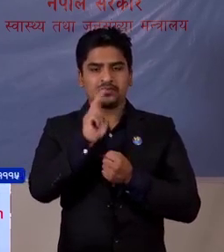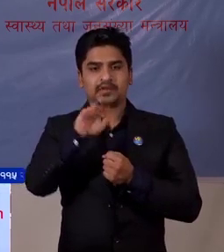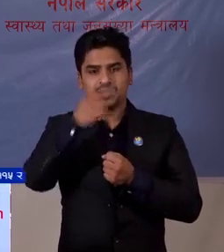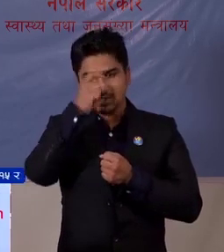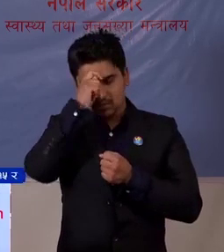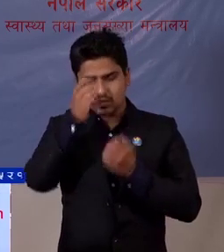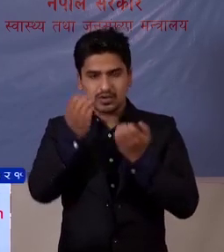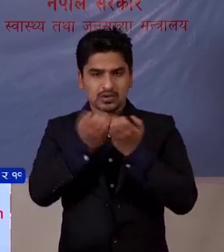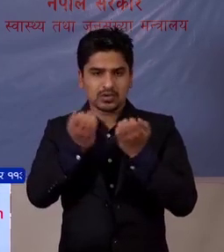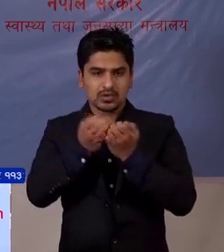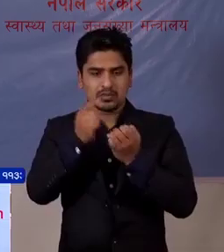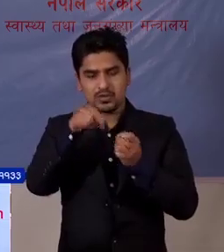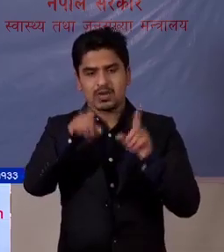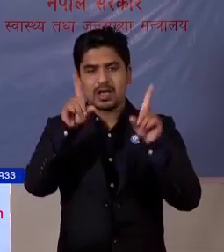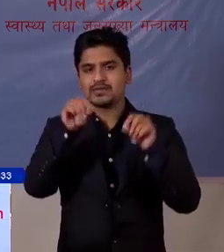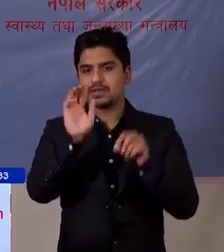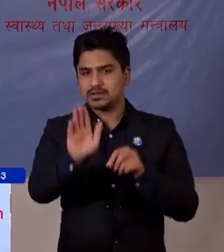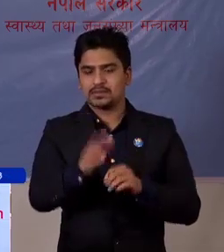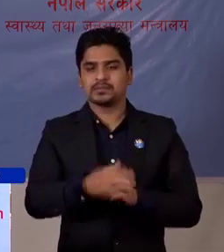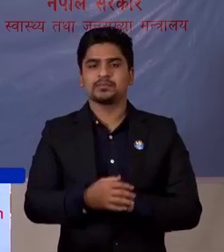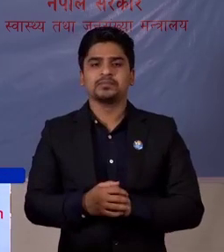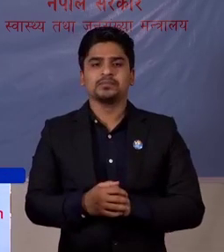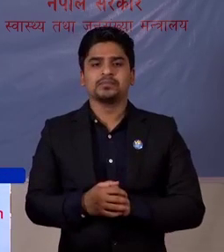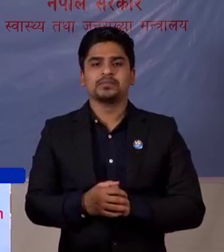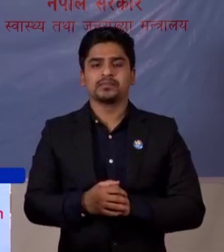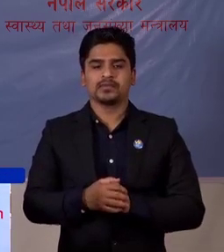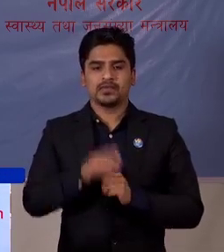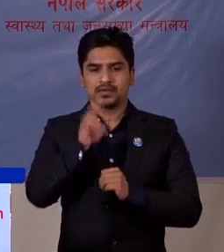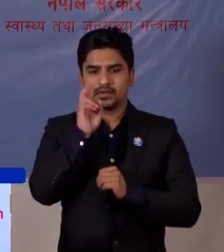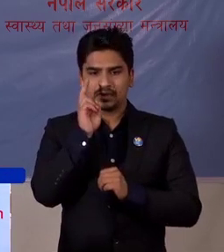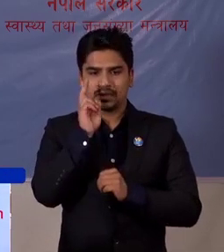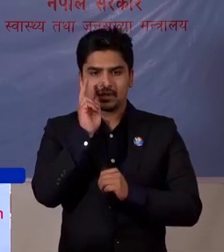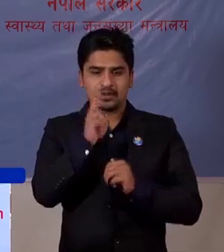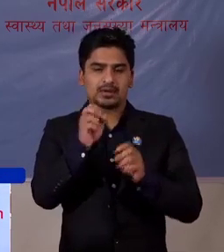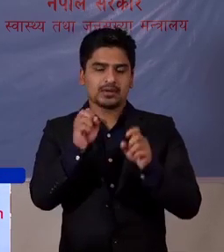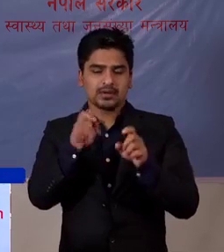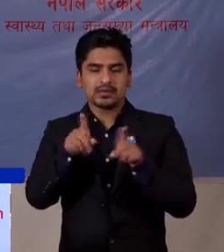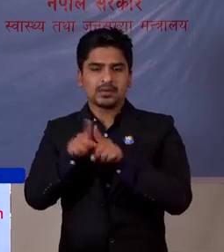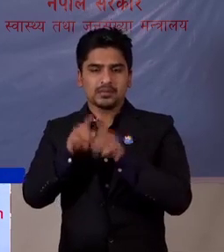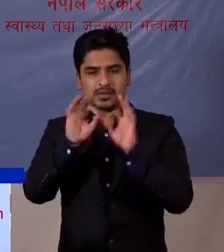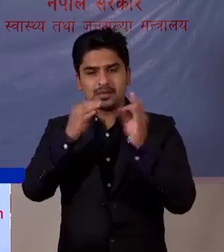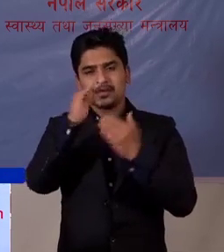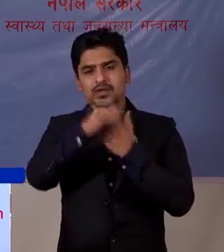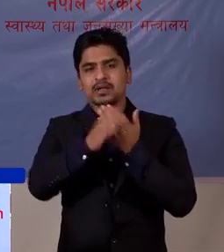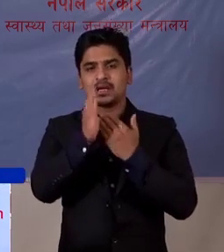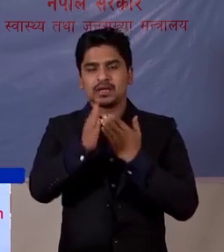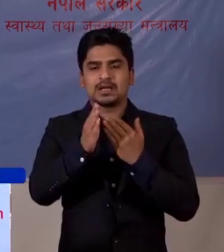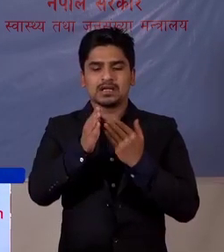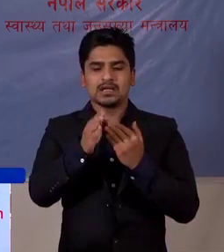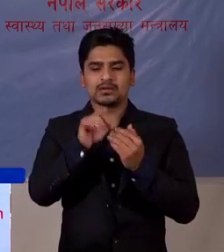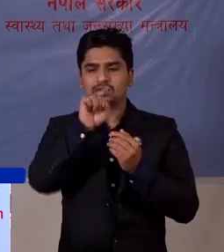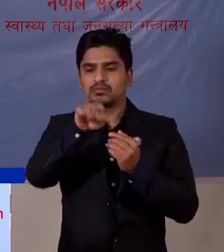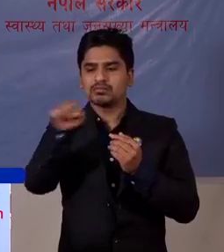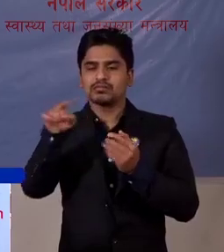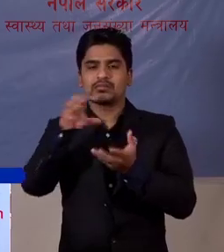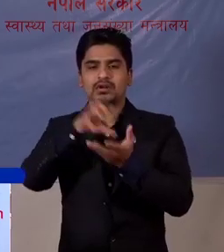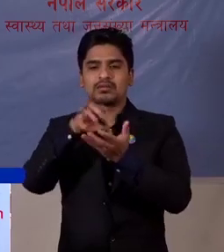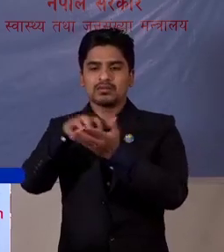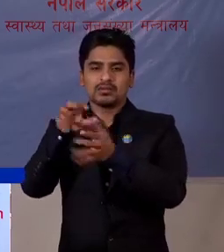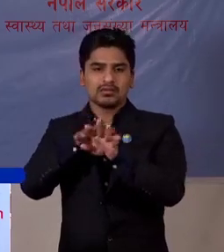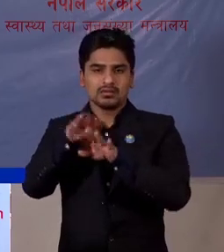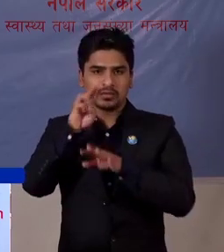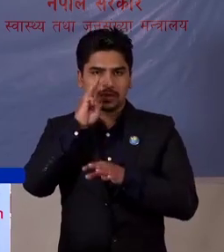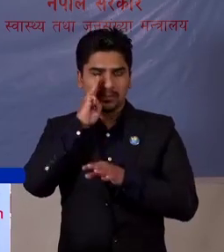त्यसलाई सम्बोधन गर्न पनि यो जरुरी हुन्छ। तथापि विभिन्न हिसाबले हामीले तत्तत् ठाउँहरूमा